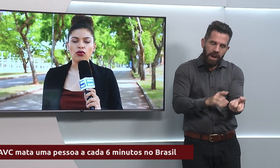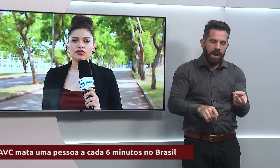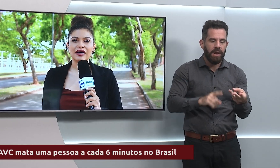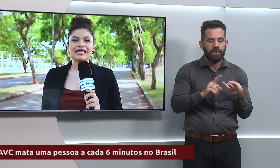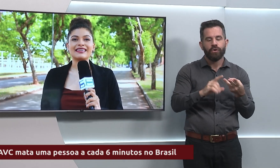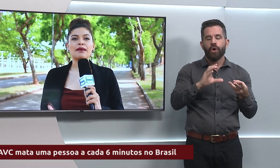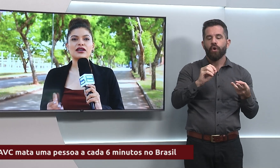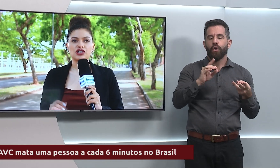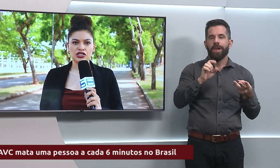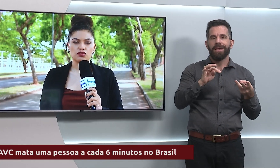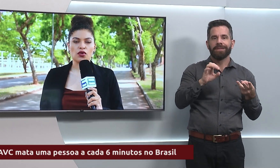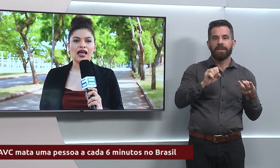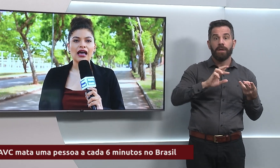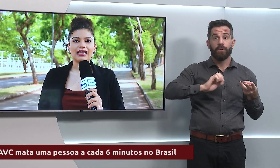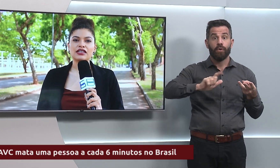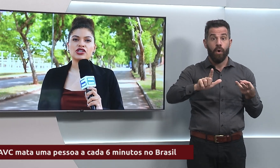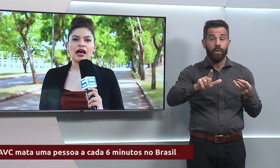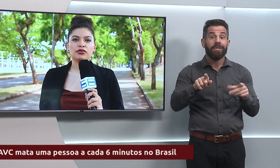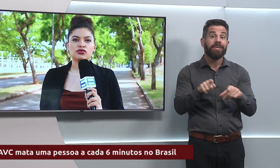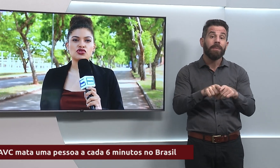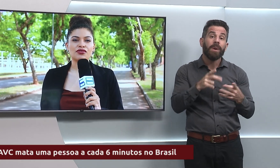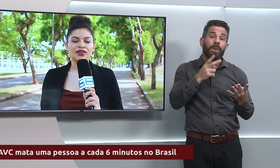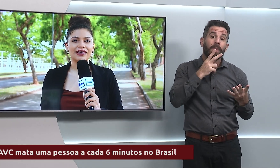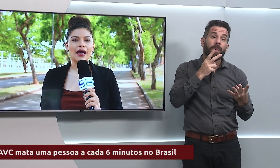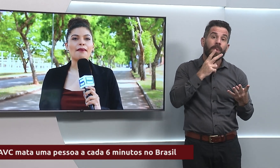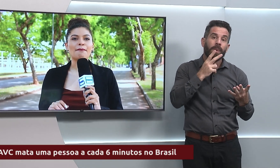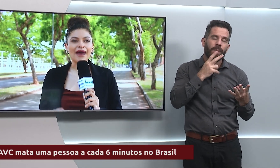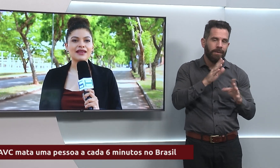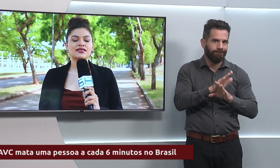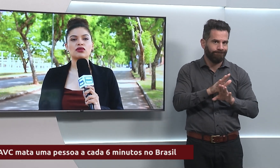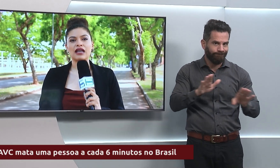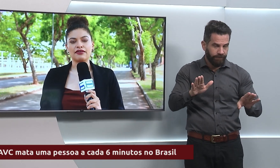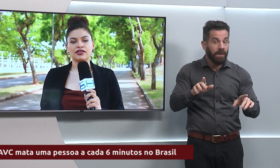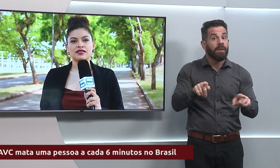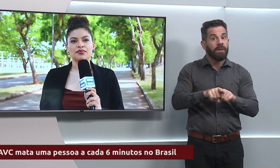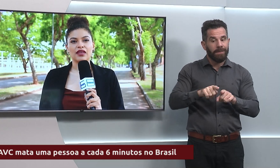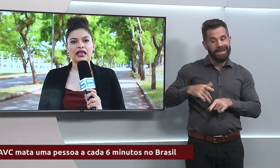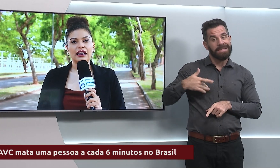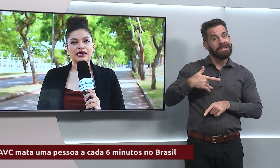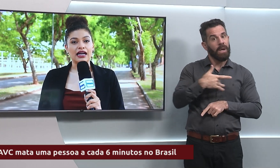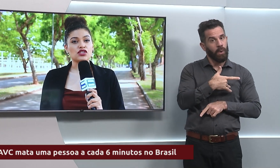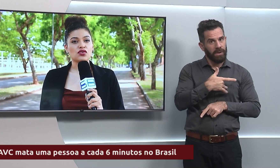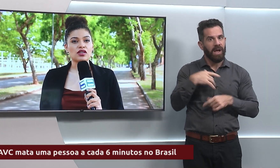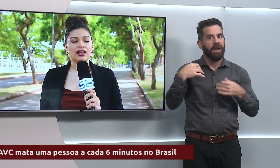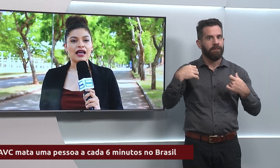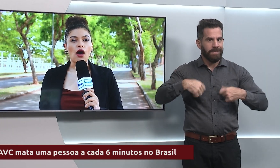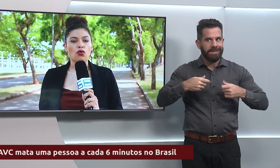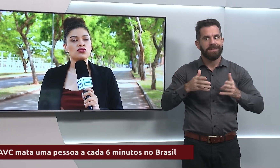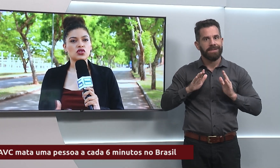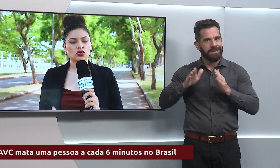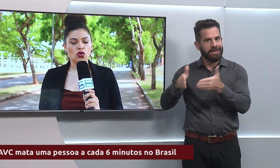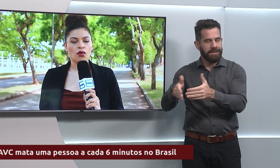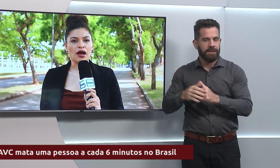e tabagismo, além de hábitos de vida mais saudáveis. E caso você tenha algum sintoma,